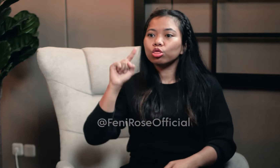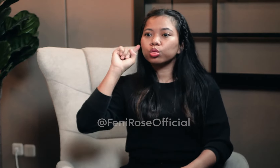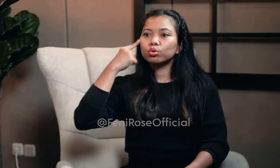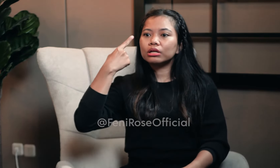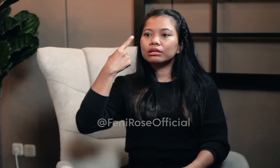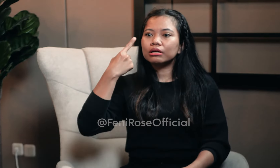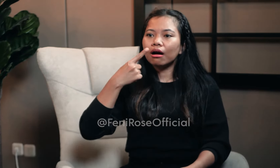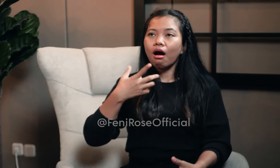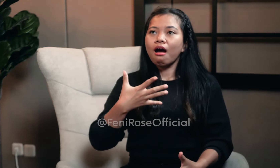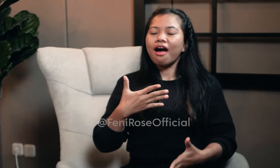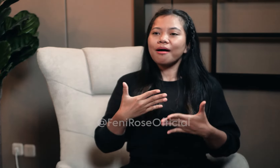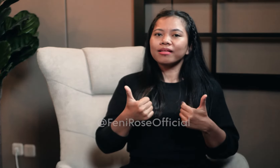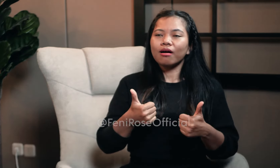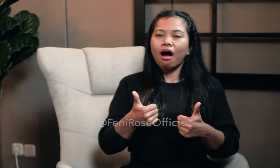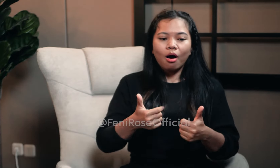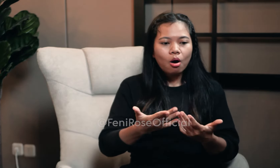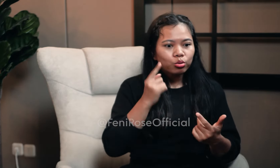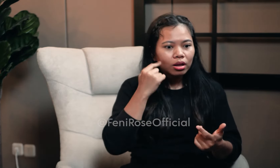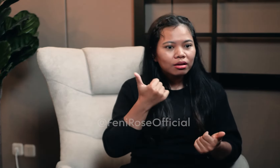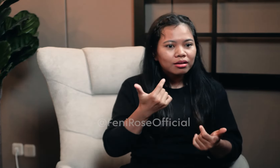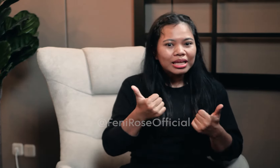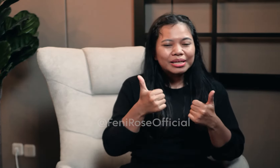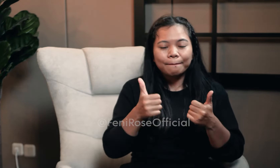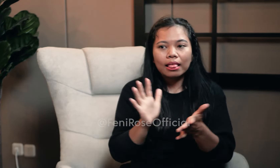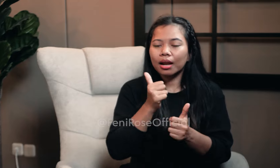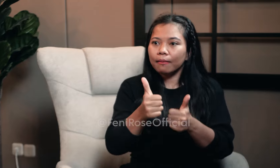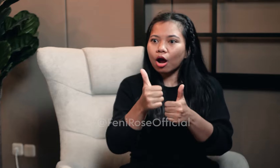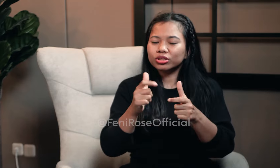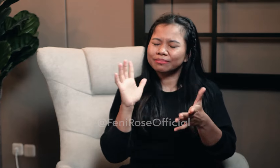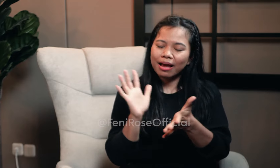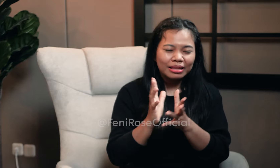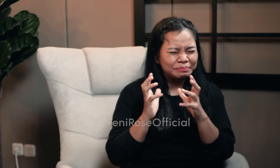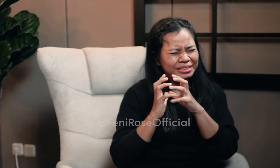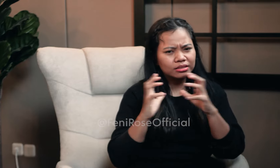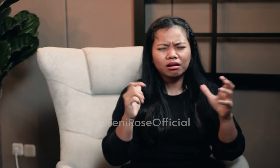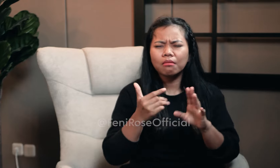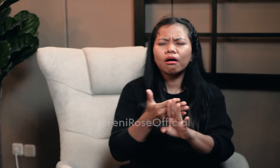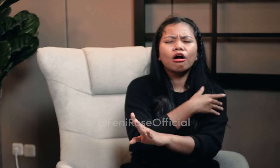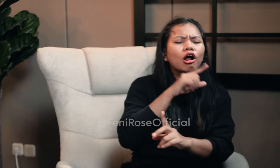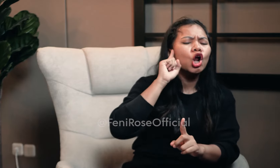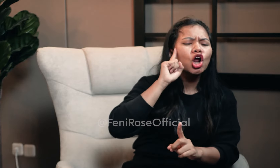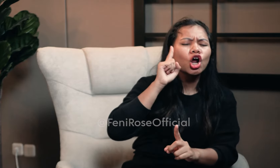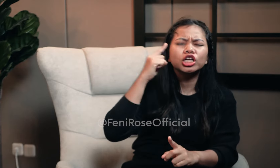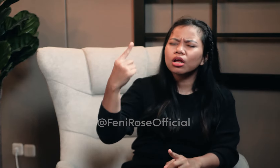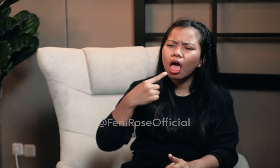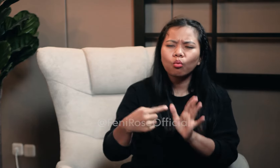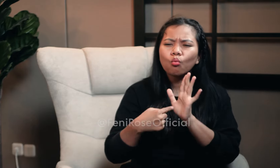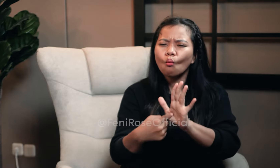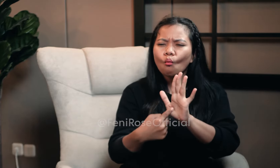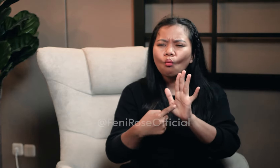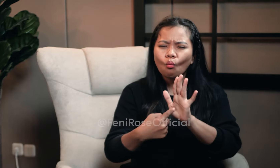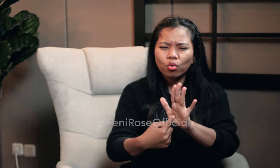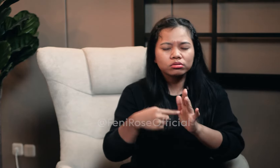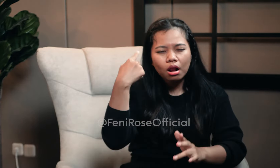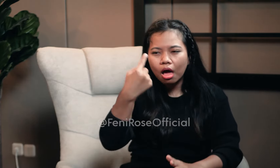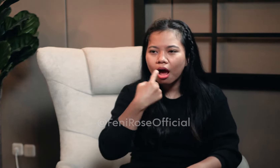ini Ketika ada kegiatan apapun pasti dengar yang diminta tapi ini tuli nah bagaimana kesempatan besar nih kayak gitu kan Nah